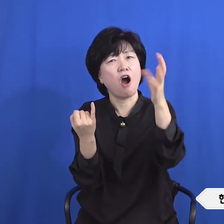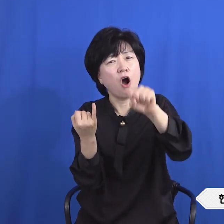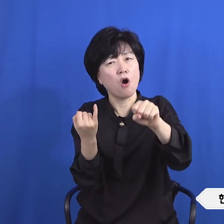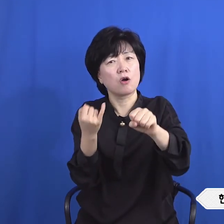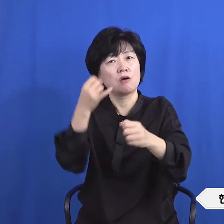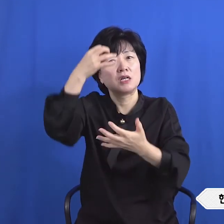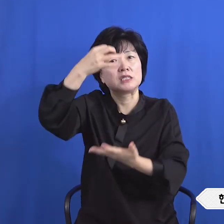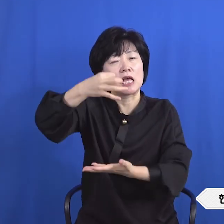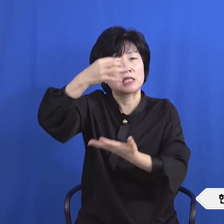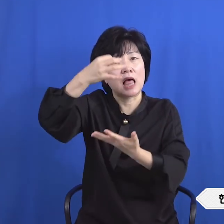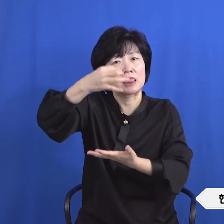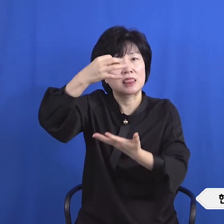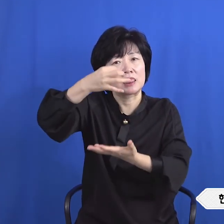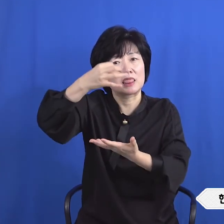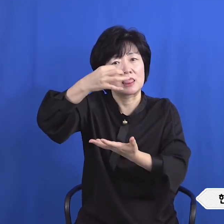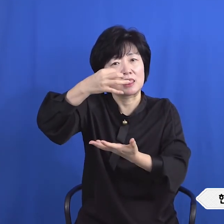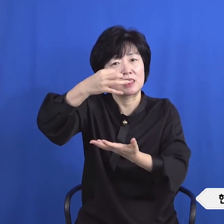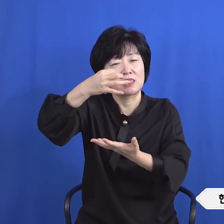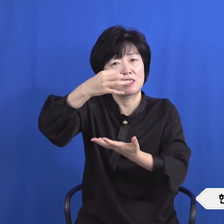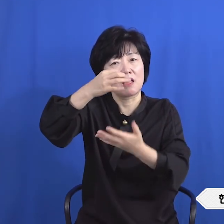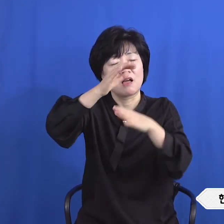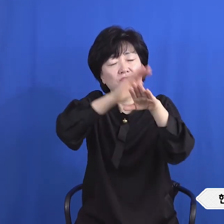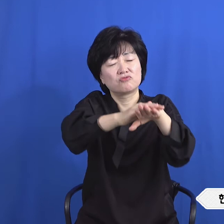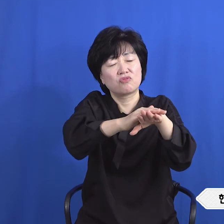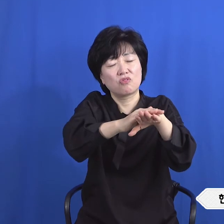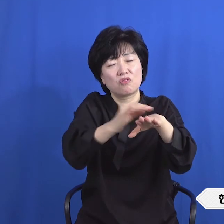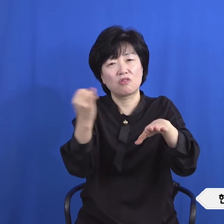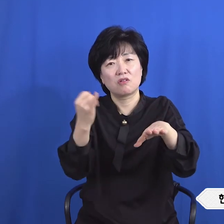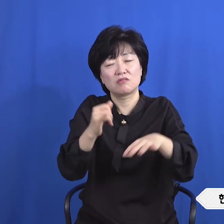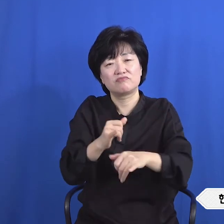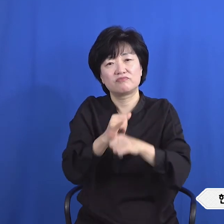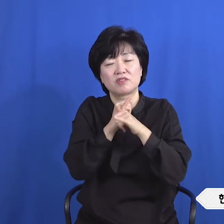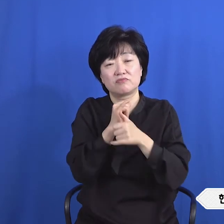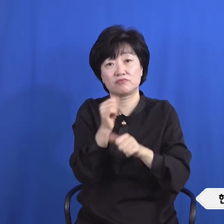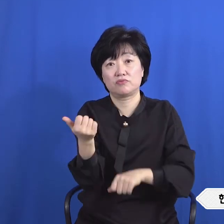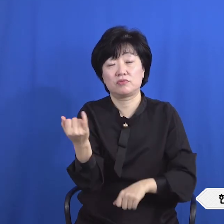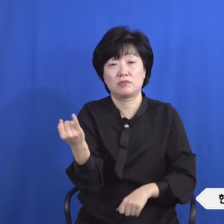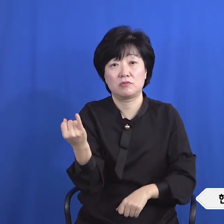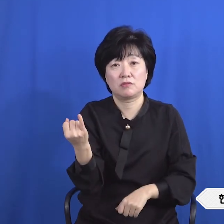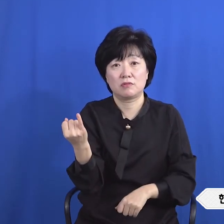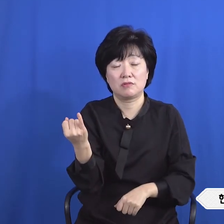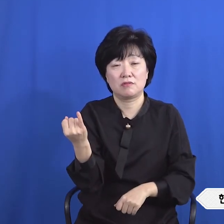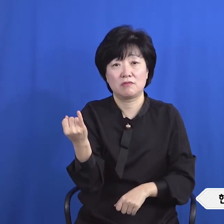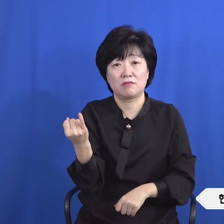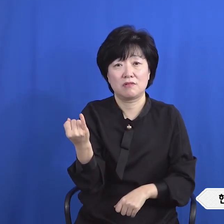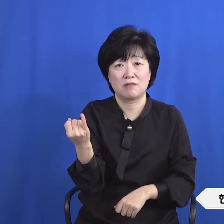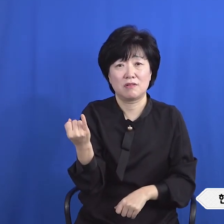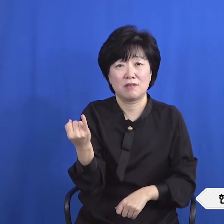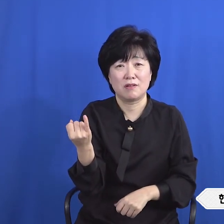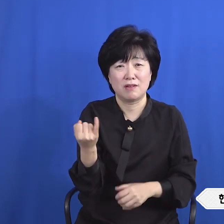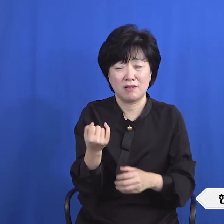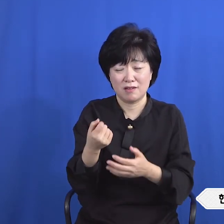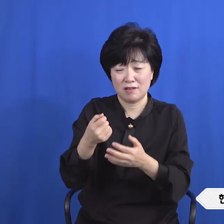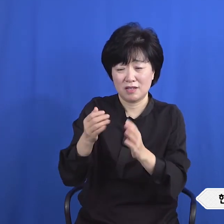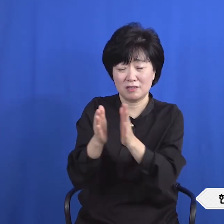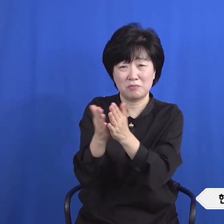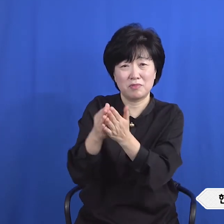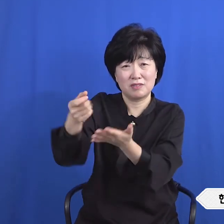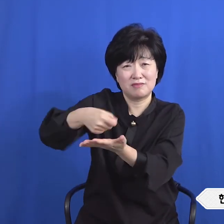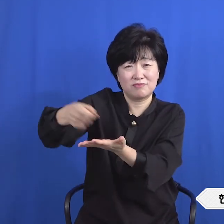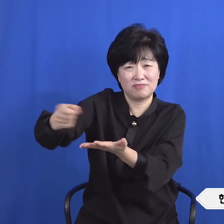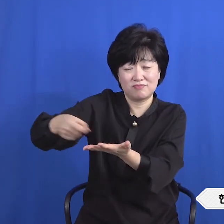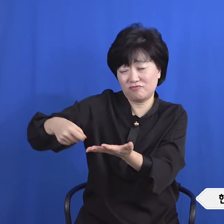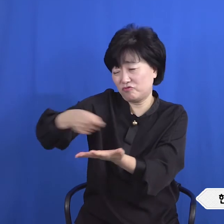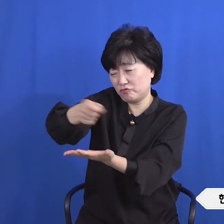되는 재산을 고스란히 남겨놓고 자살을 했습니다. 낙서처럼 휘갈겨 놓은 일기장에